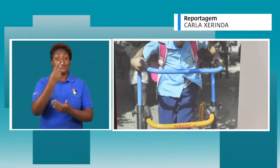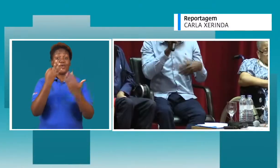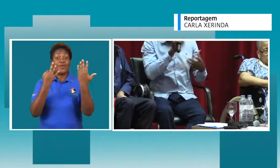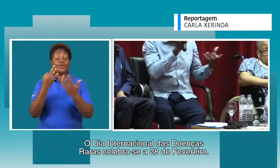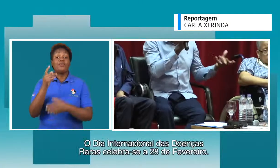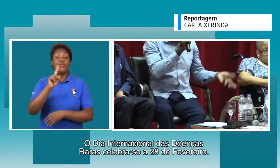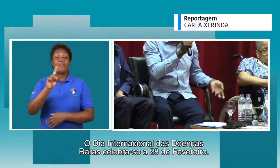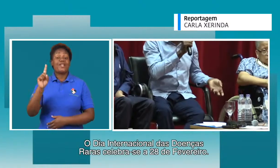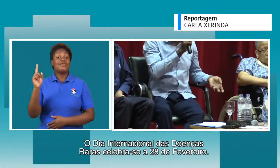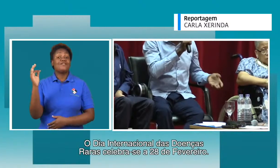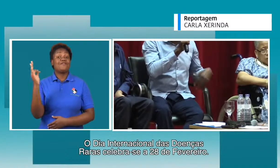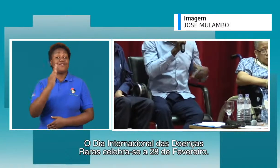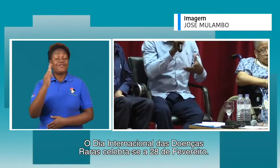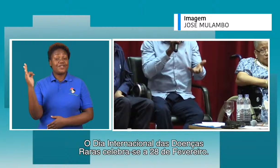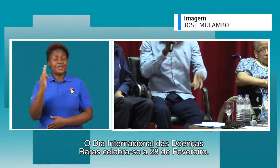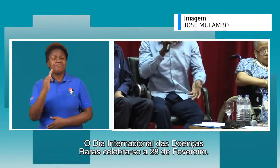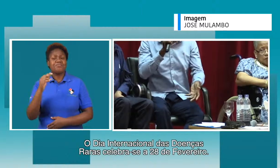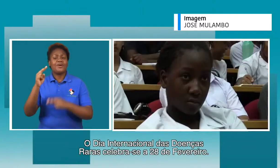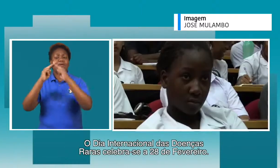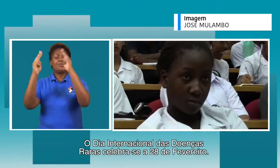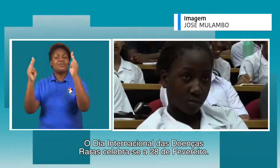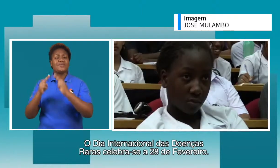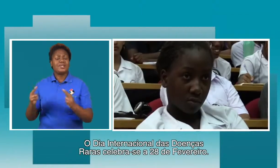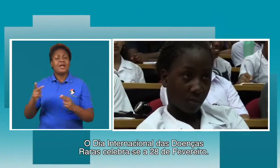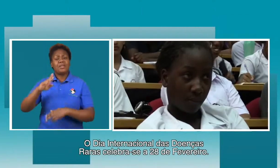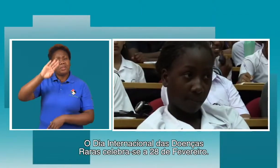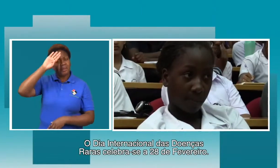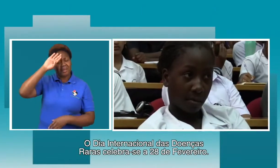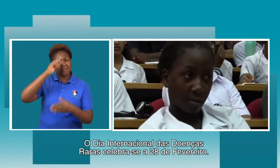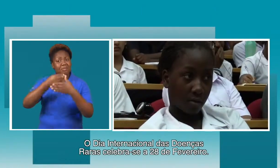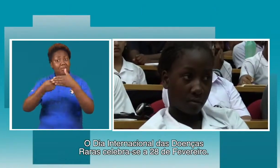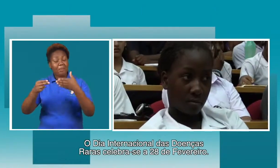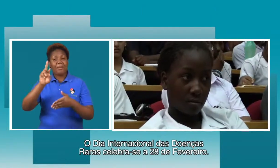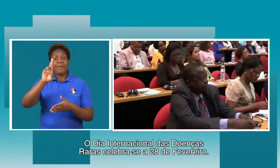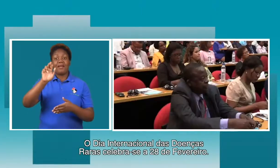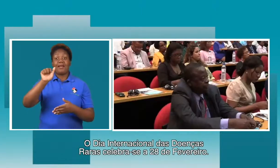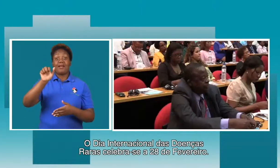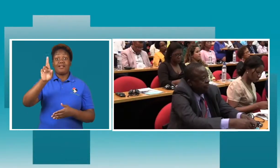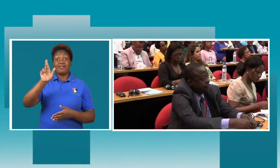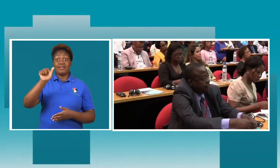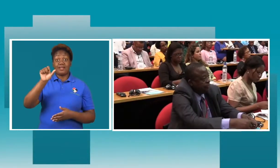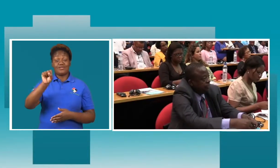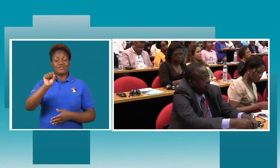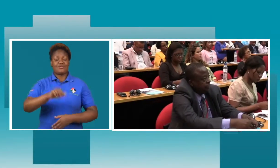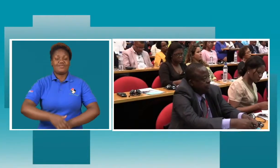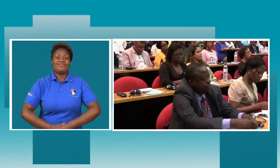O Dia Internacional das Doenças Rares celebra-se a 28 de fevereiro.